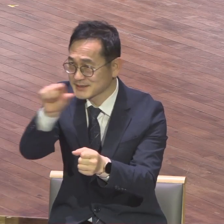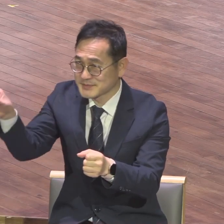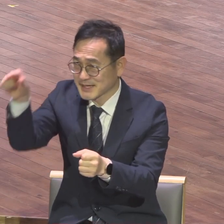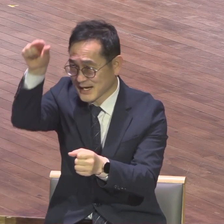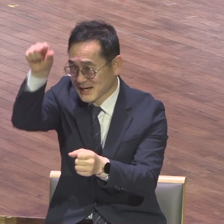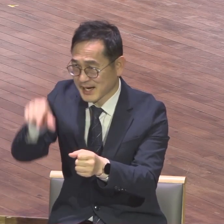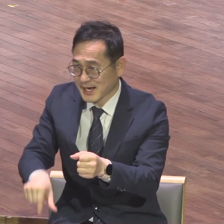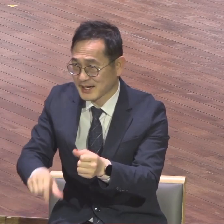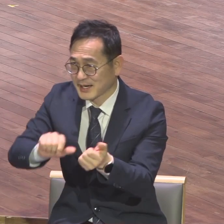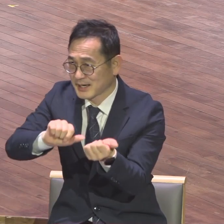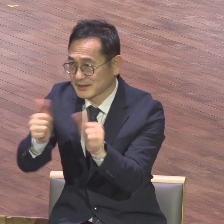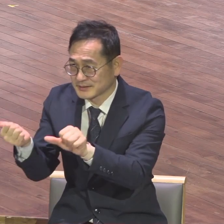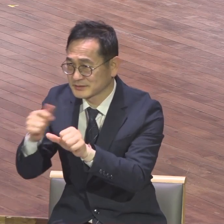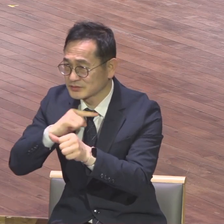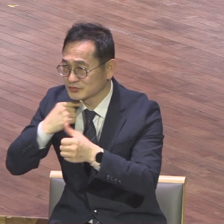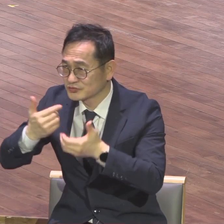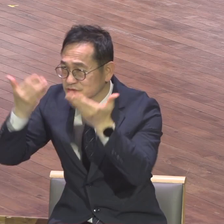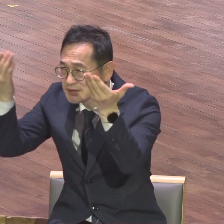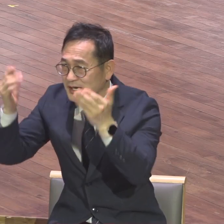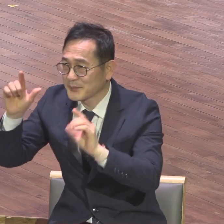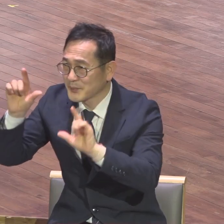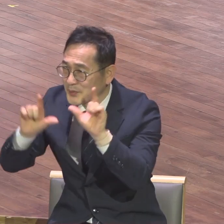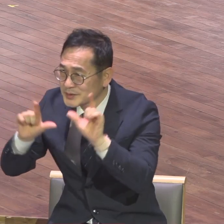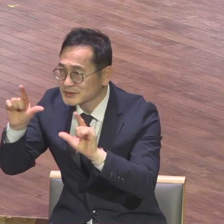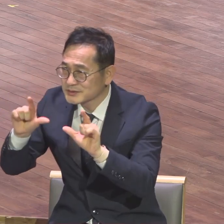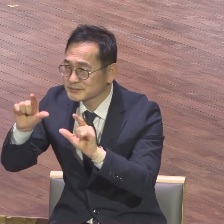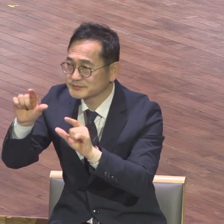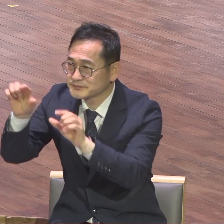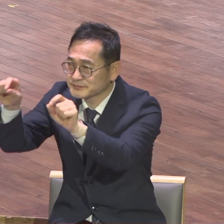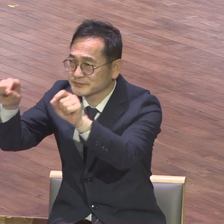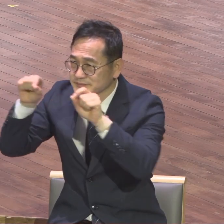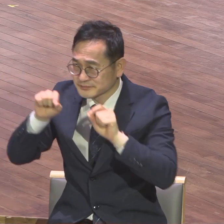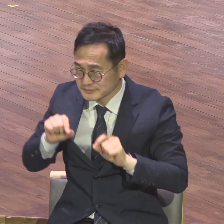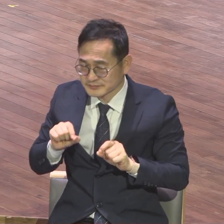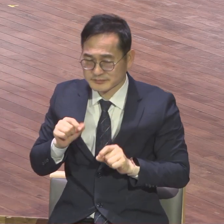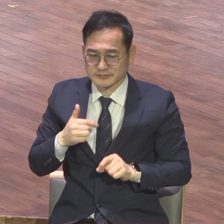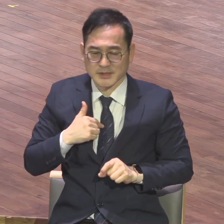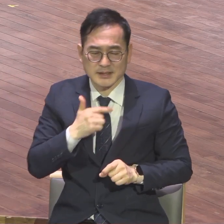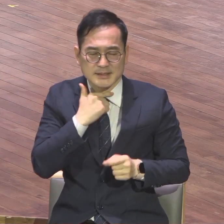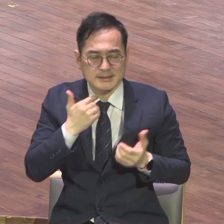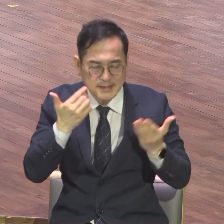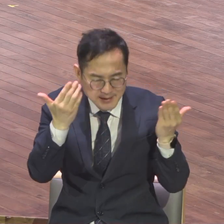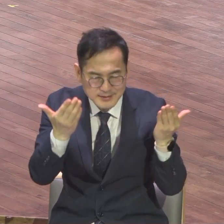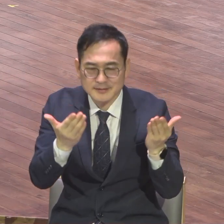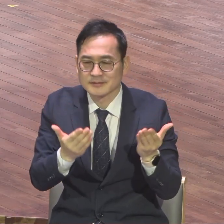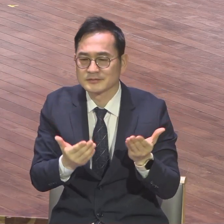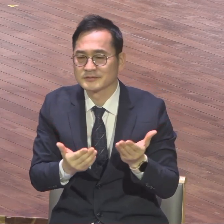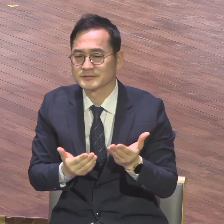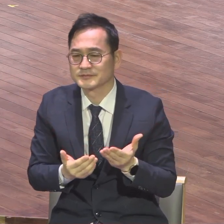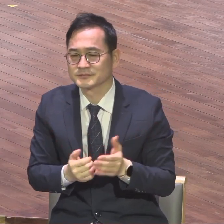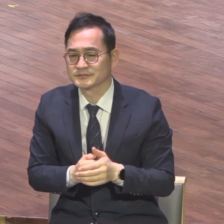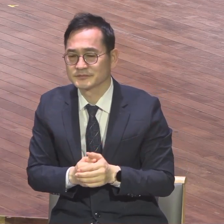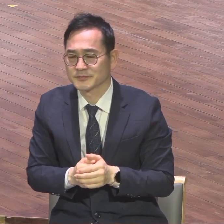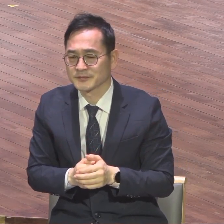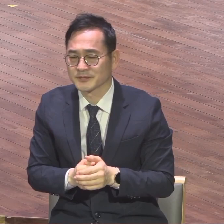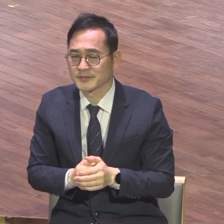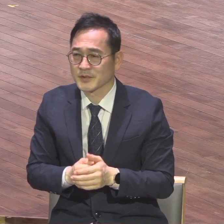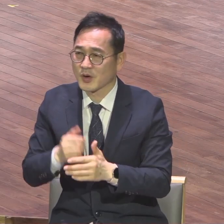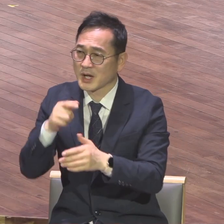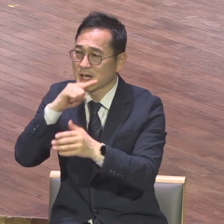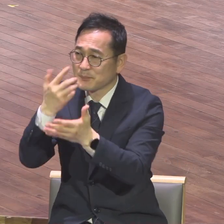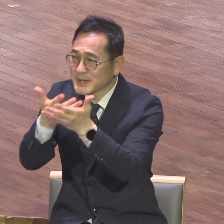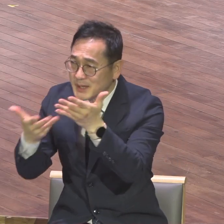기념하는 삶을 살아야 되고 잔을 나누면서 예수 그리스도의 피로 세우신 새 언약을 붙잡아야